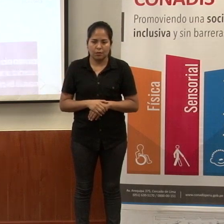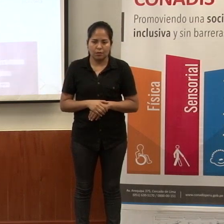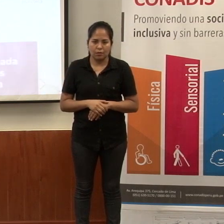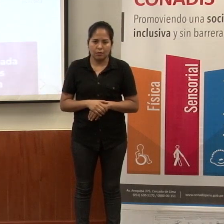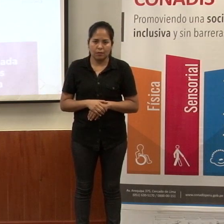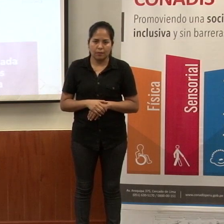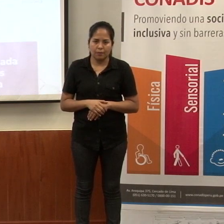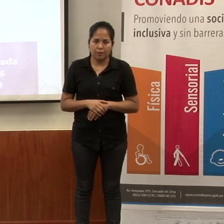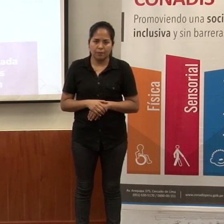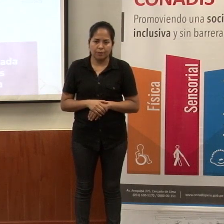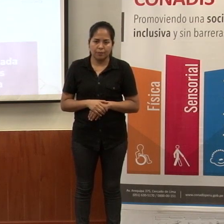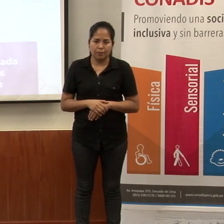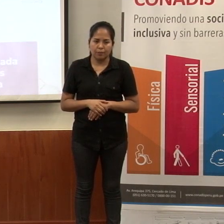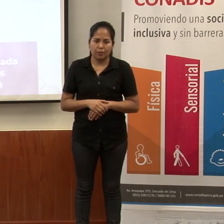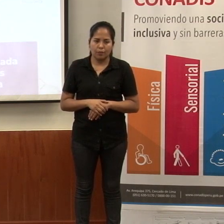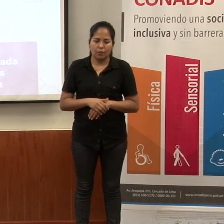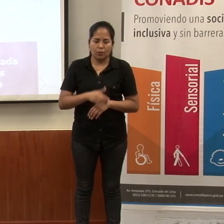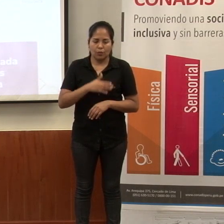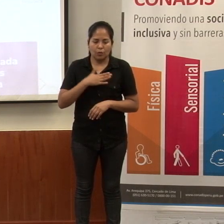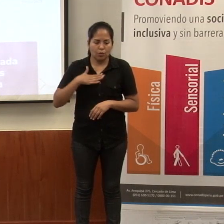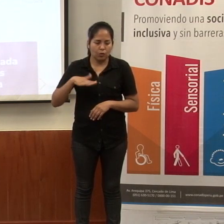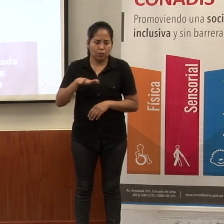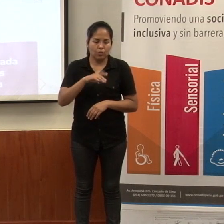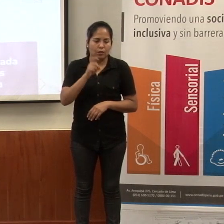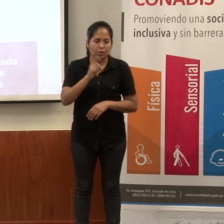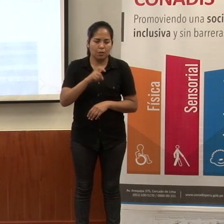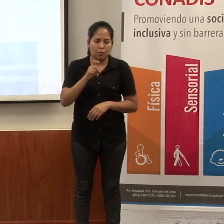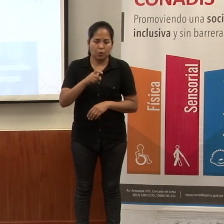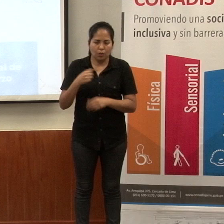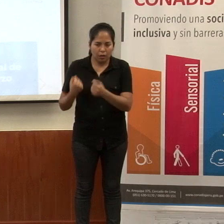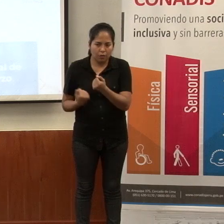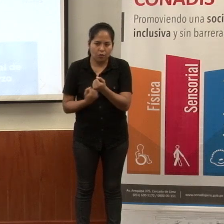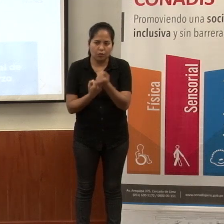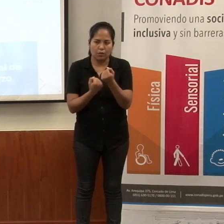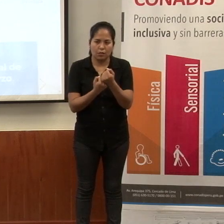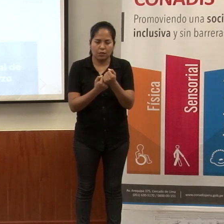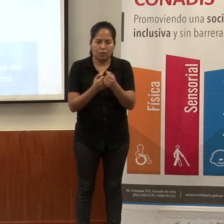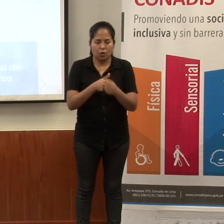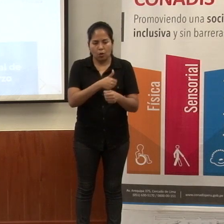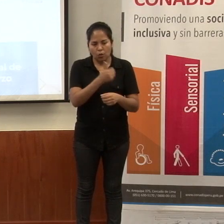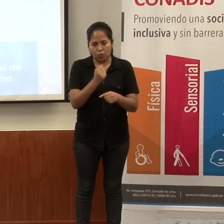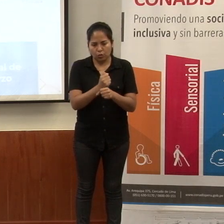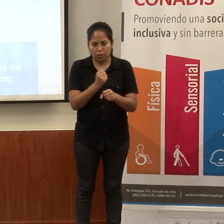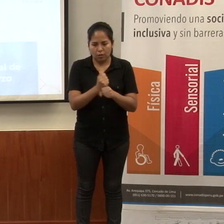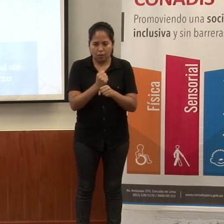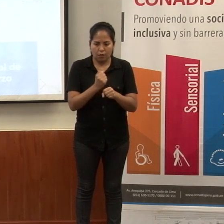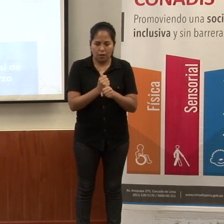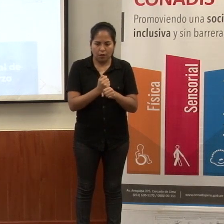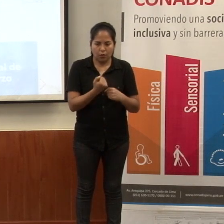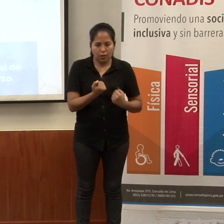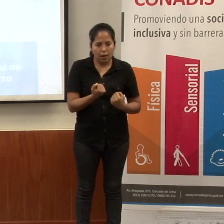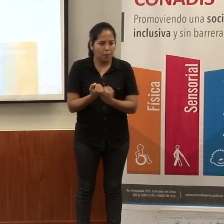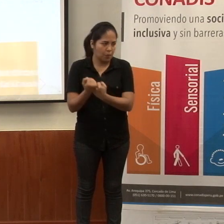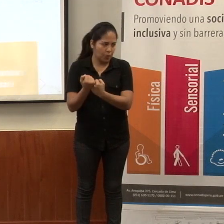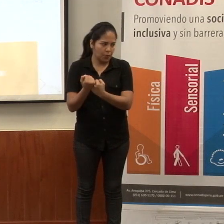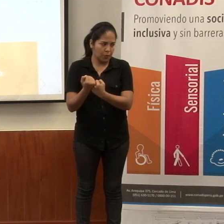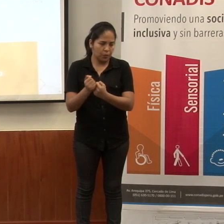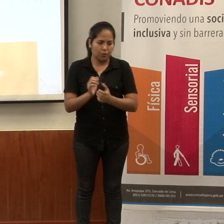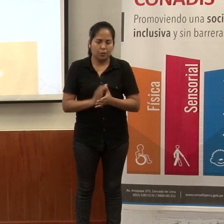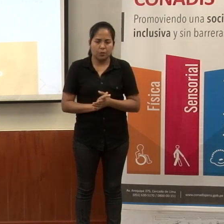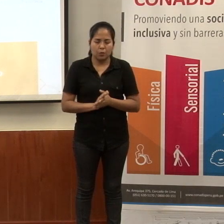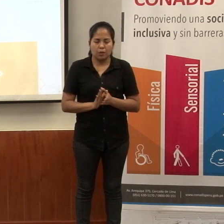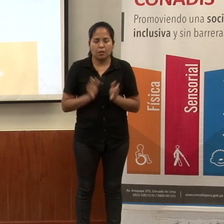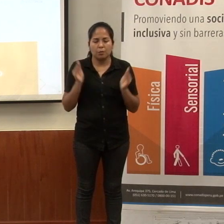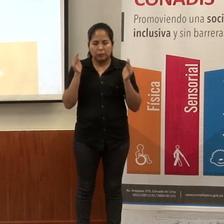medida que podamos reforzar el trabajo extramural, que eso es lo que todavía está venido a menos, todavía estamos encerrados